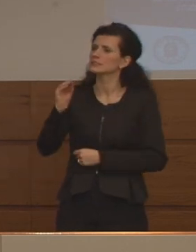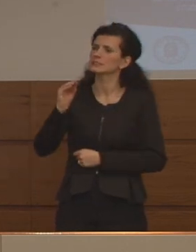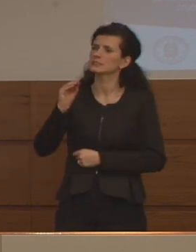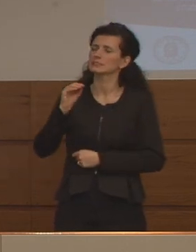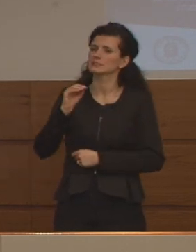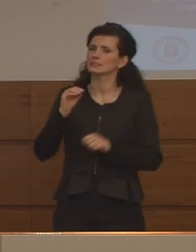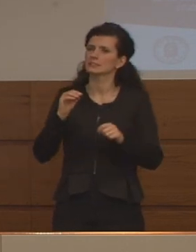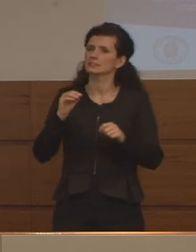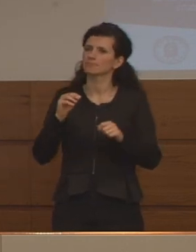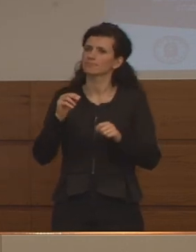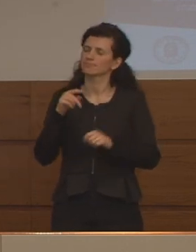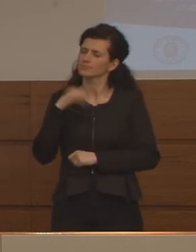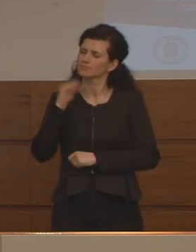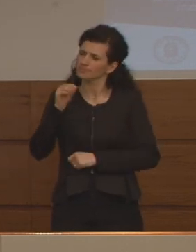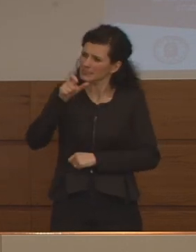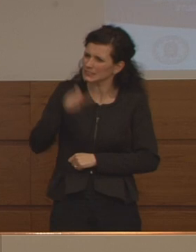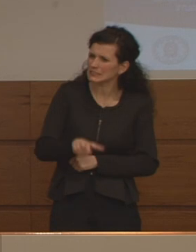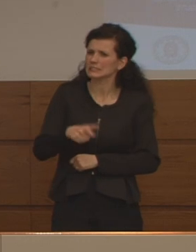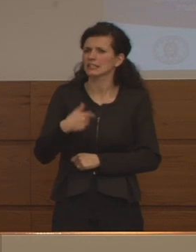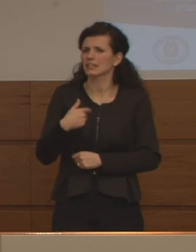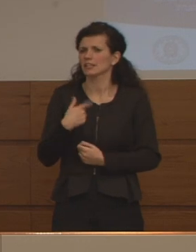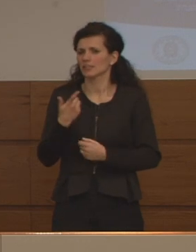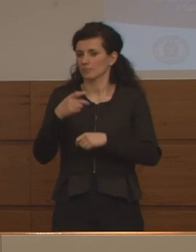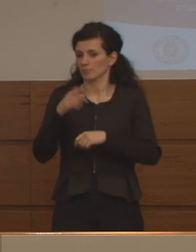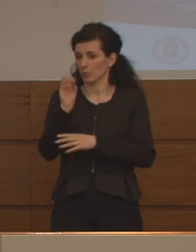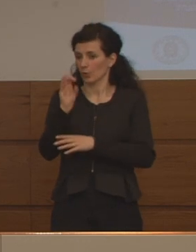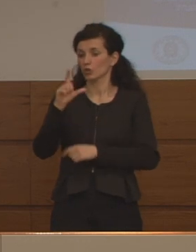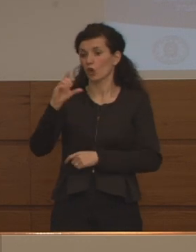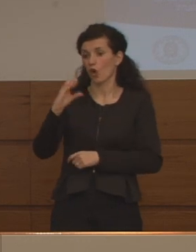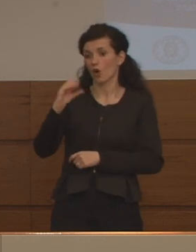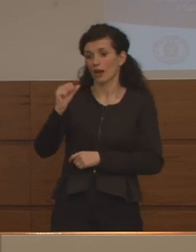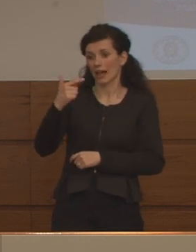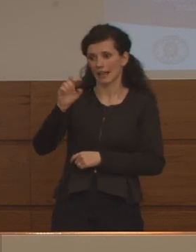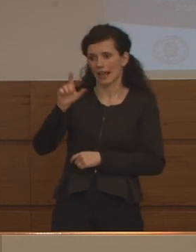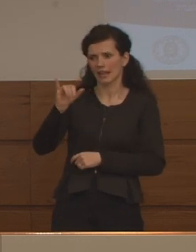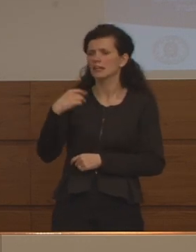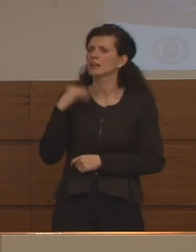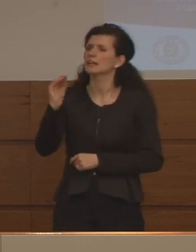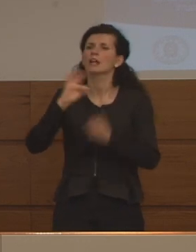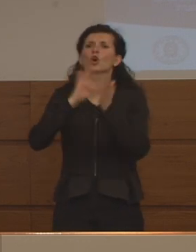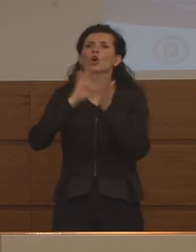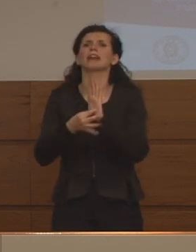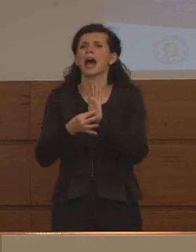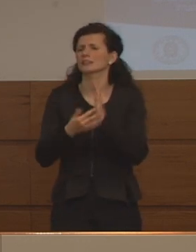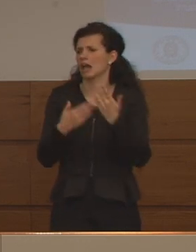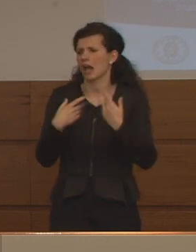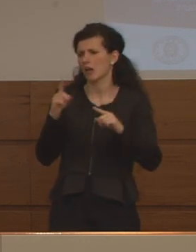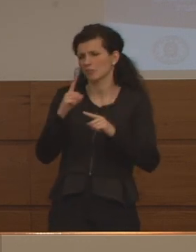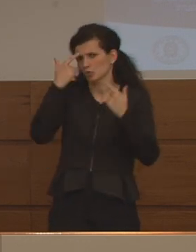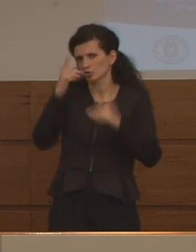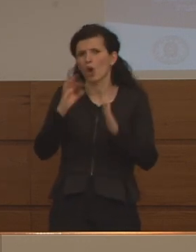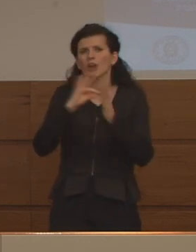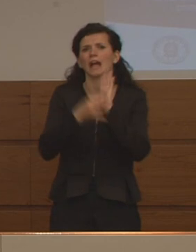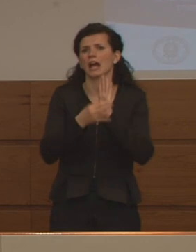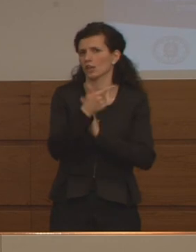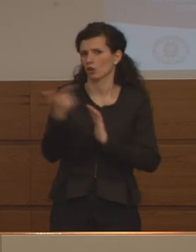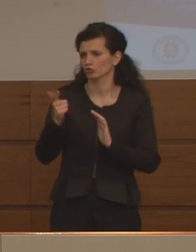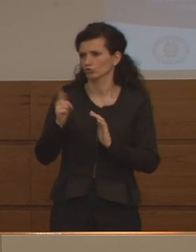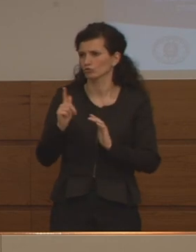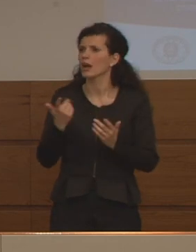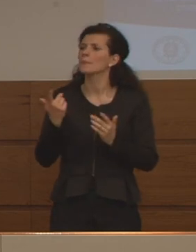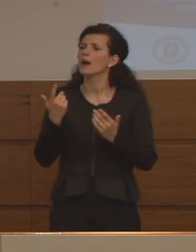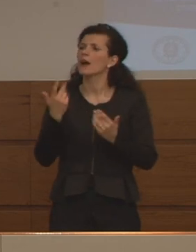questo chiedeva a locatelli senza dover forzare o chiedere nulla su un'eventuale data che non c'è solo capire quali sono esattamente